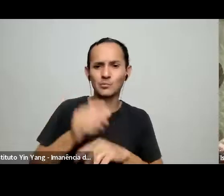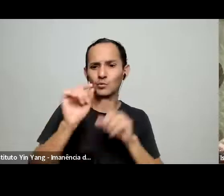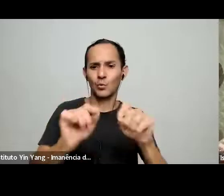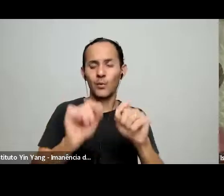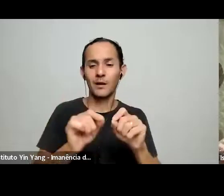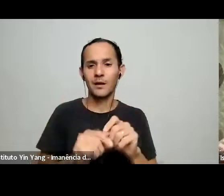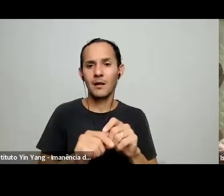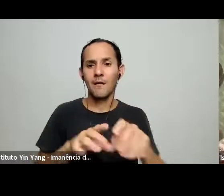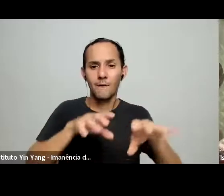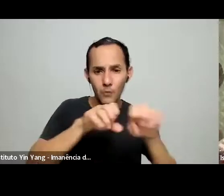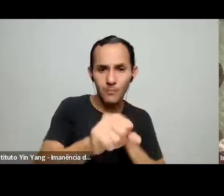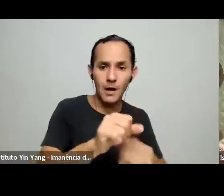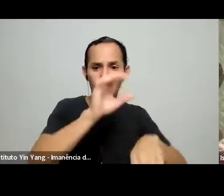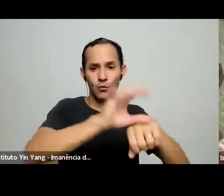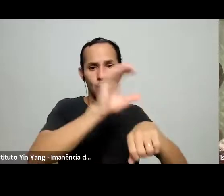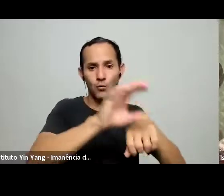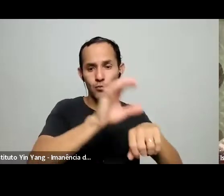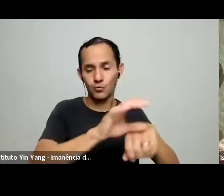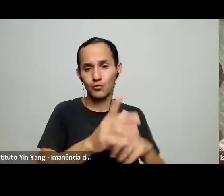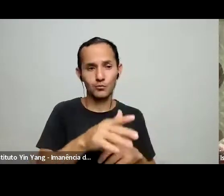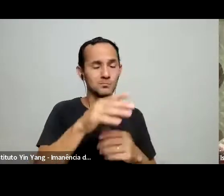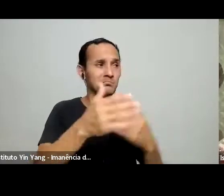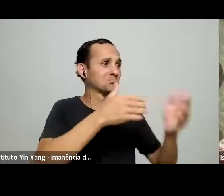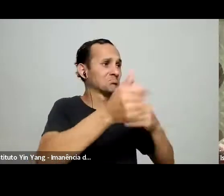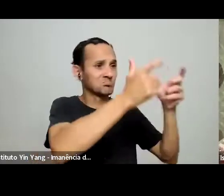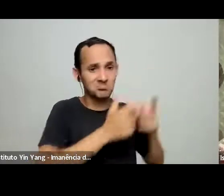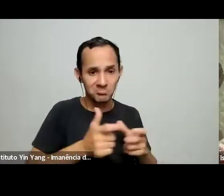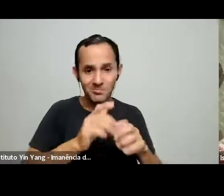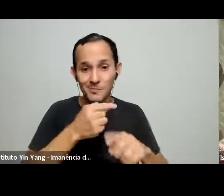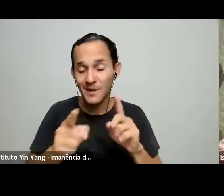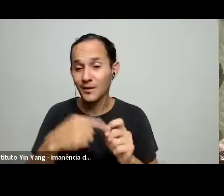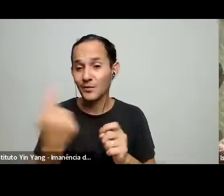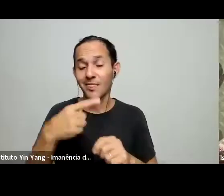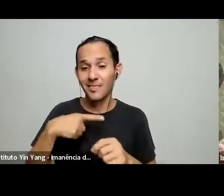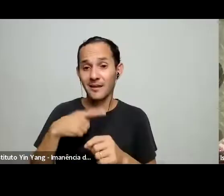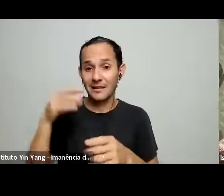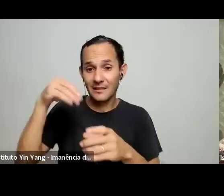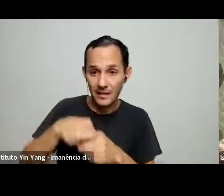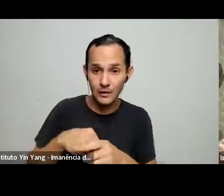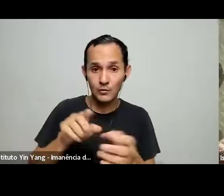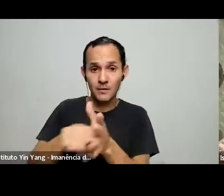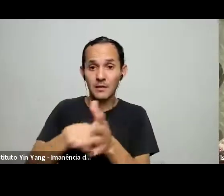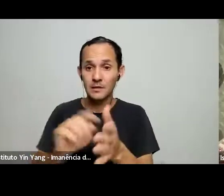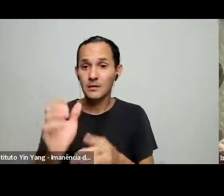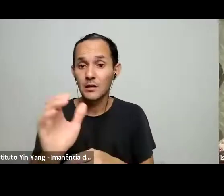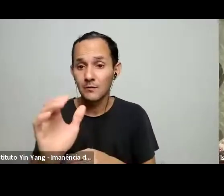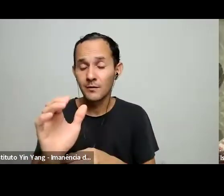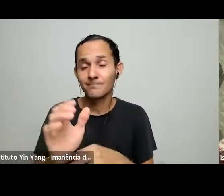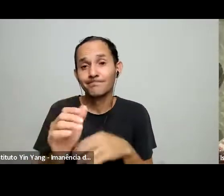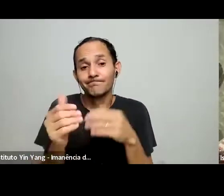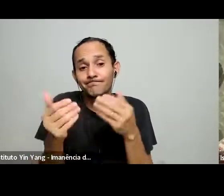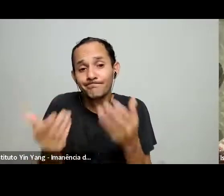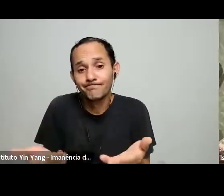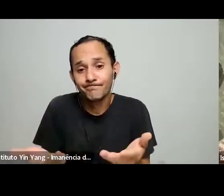mal ou bem, em algum curso de formação, nós temos, dentro dessa pesquisa científica,